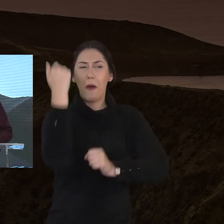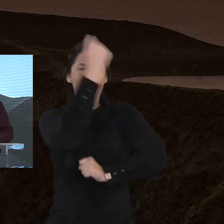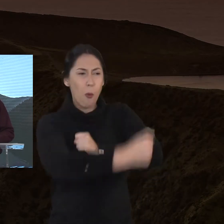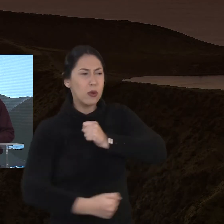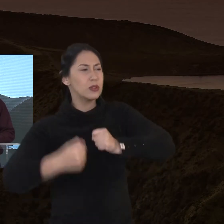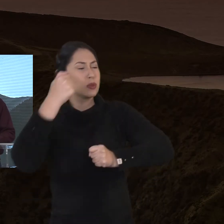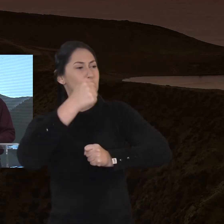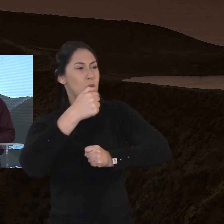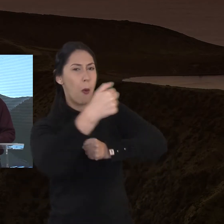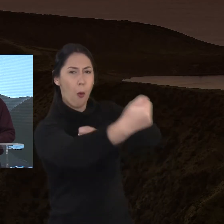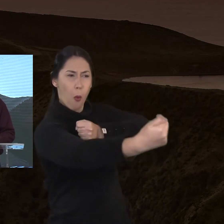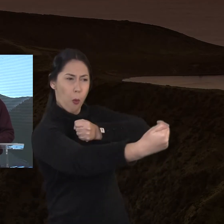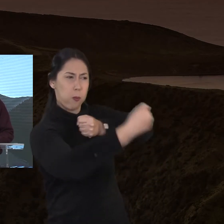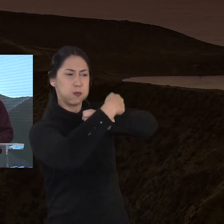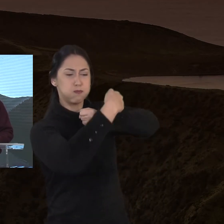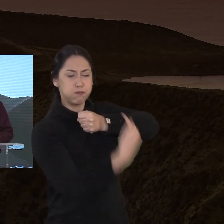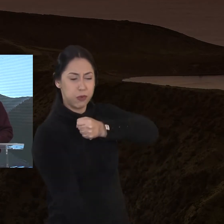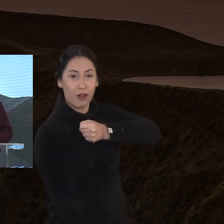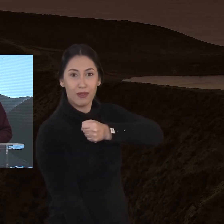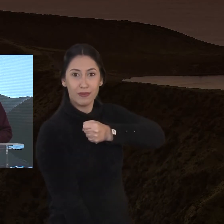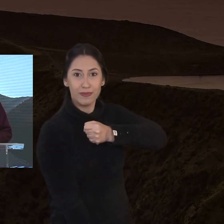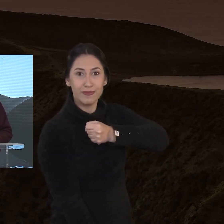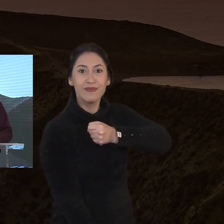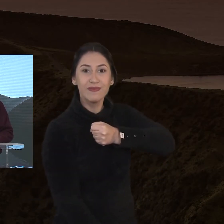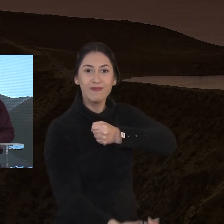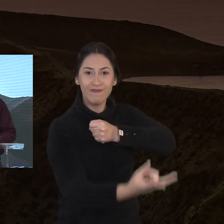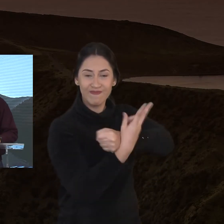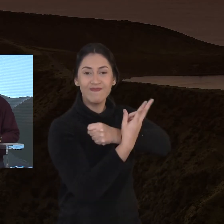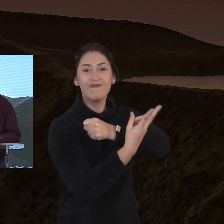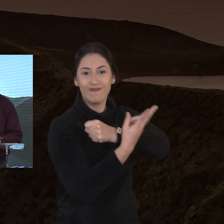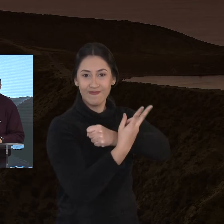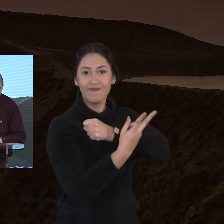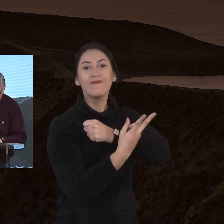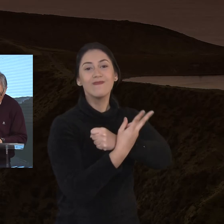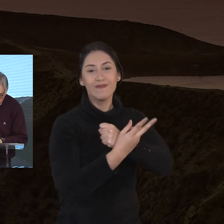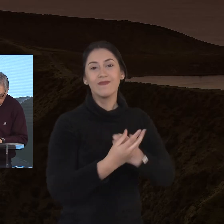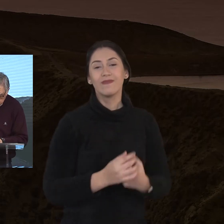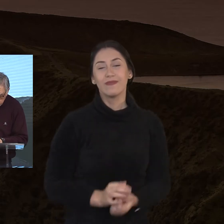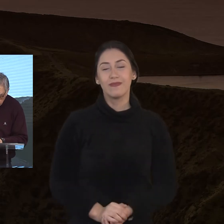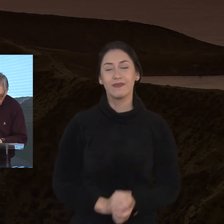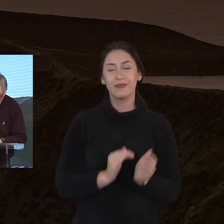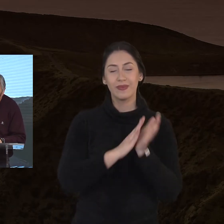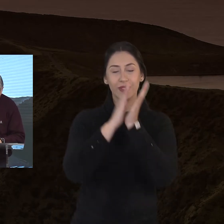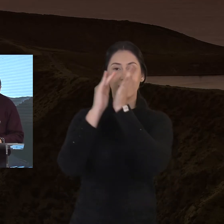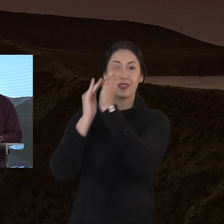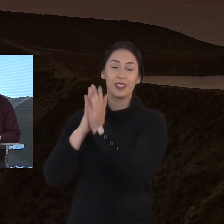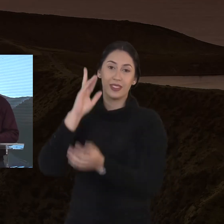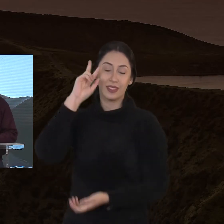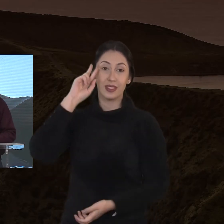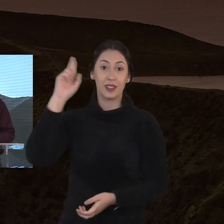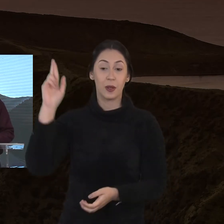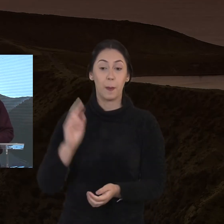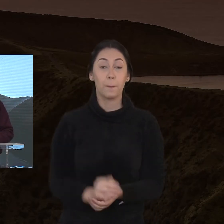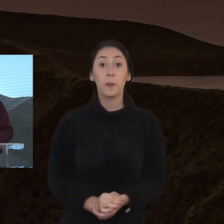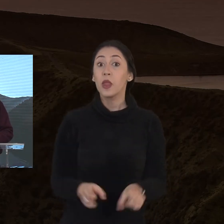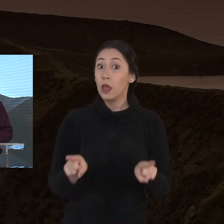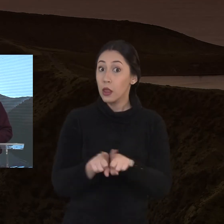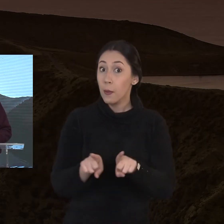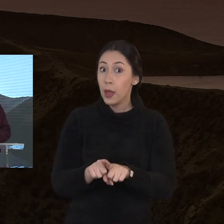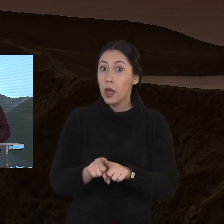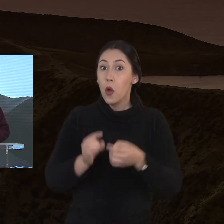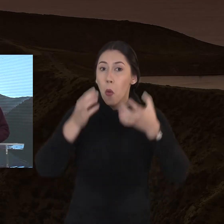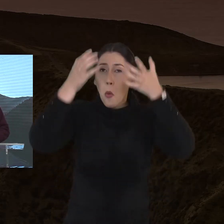todas as dúvidas rejeita rechaça todas as dúvidas no vaso ser o senhor e tomai também o capacete